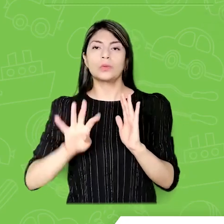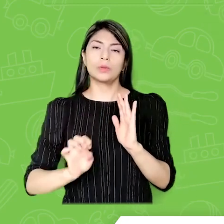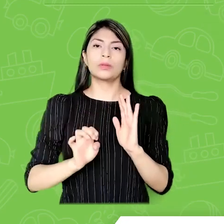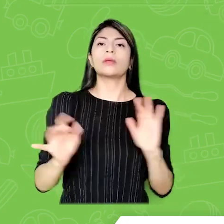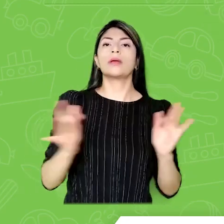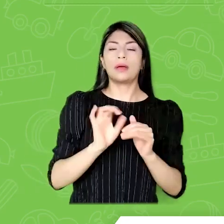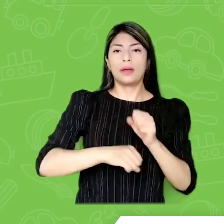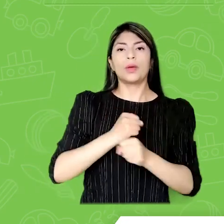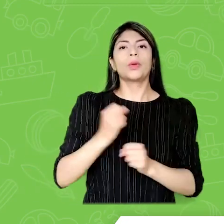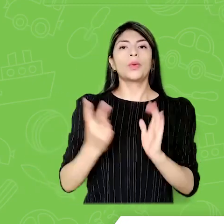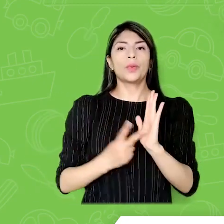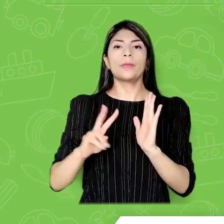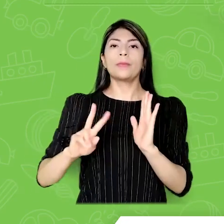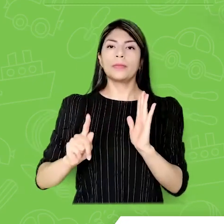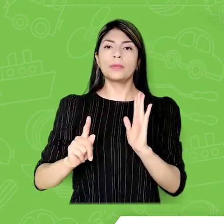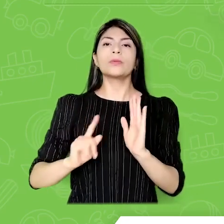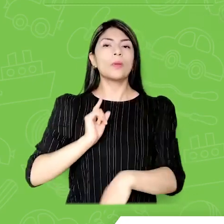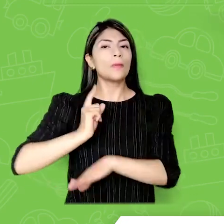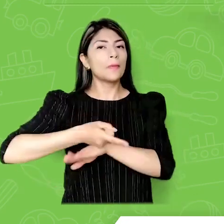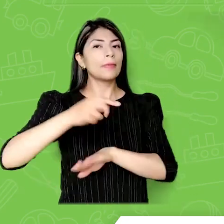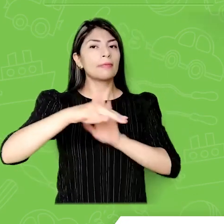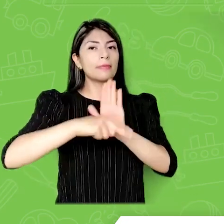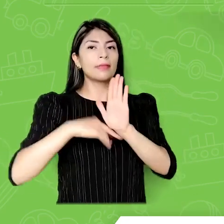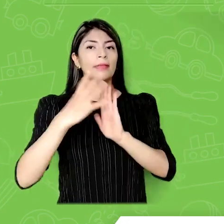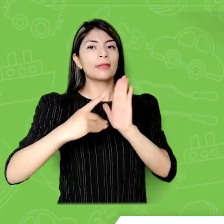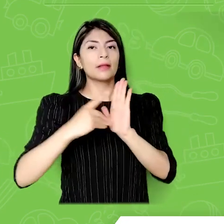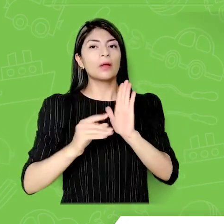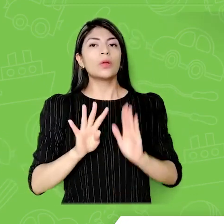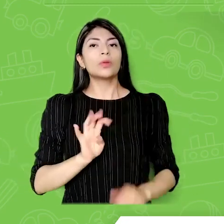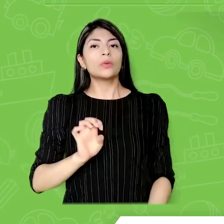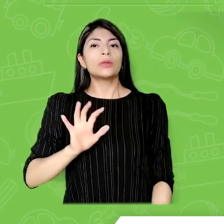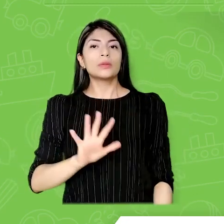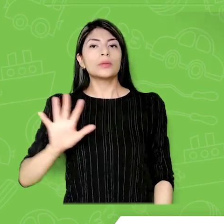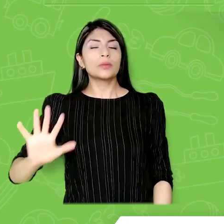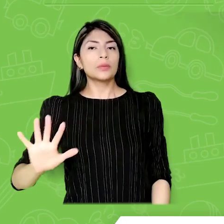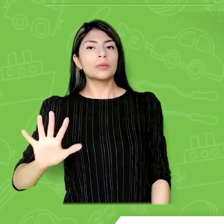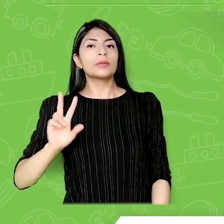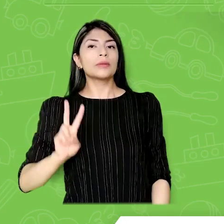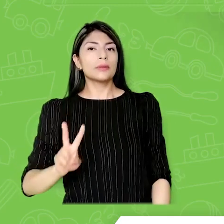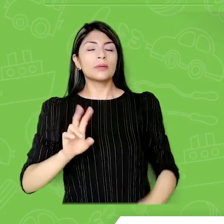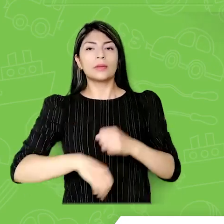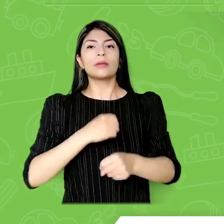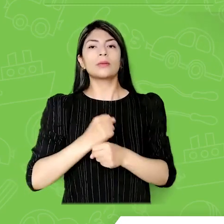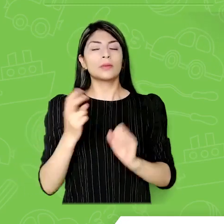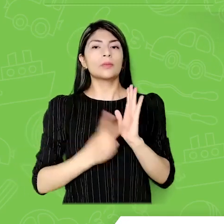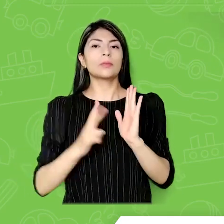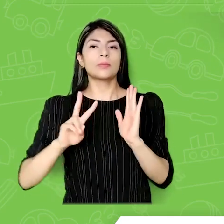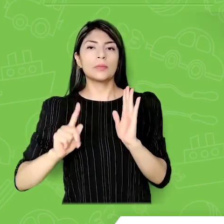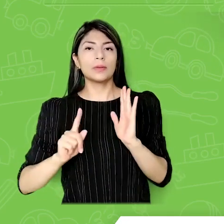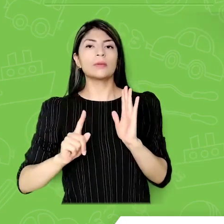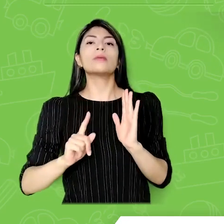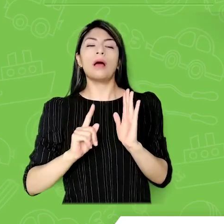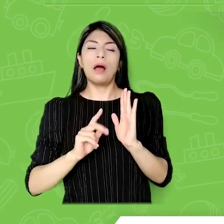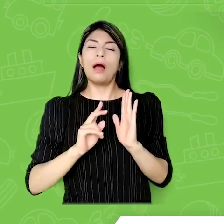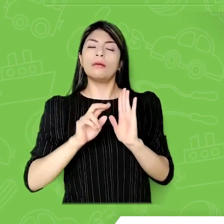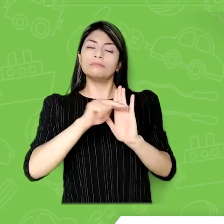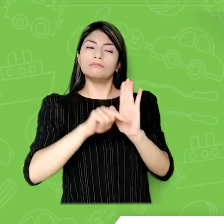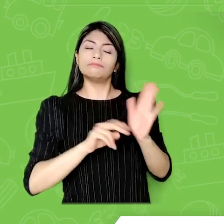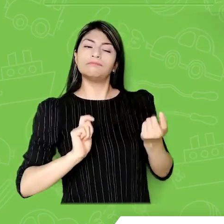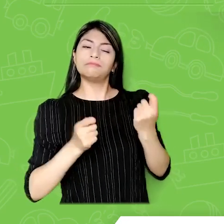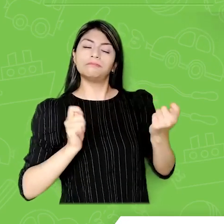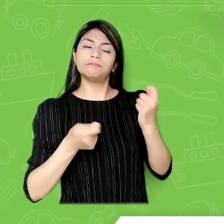decreto 952 de 2021, regula algunos tipos de experiencia previa también regulados por la